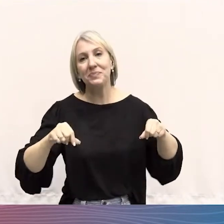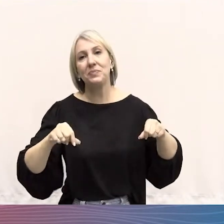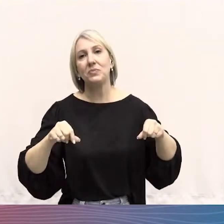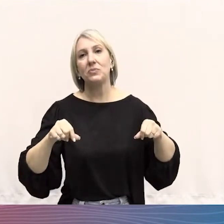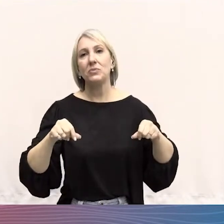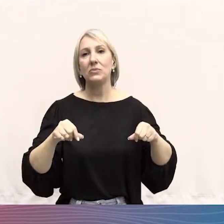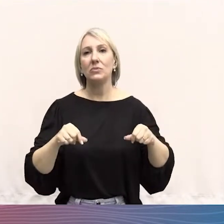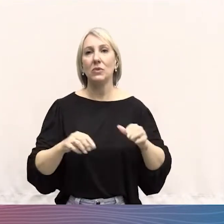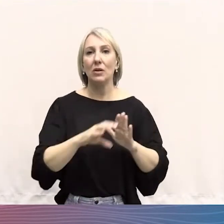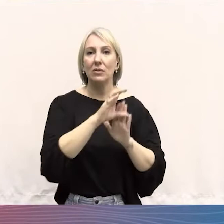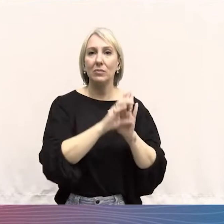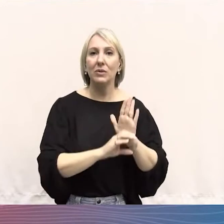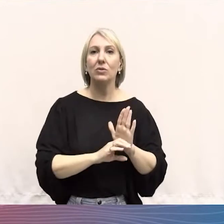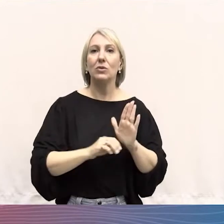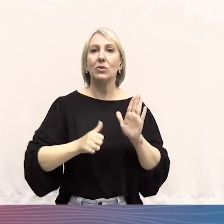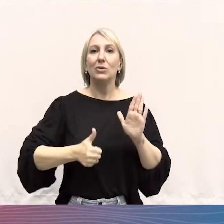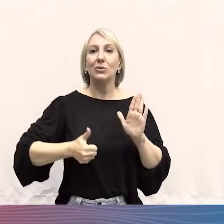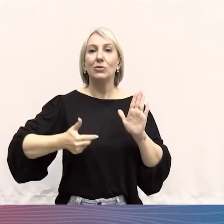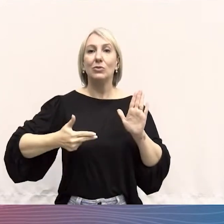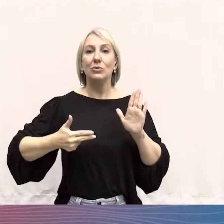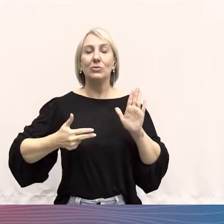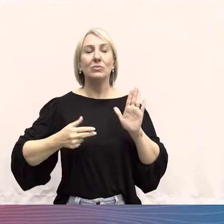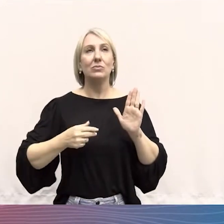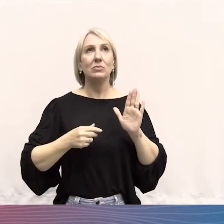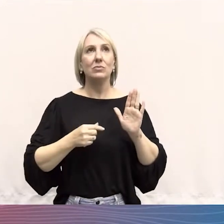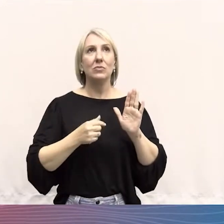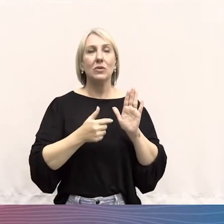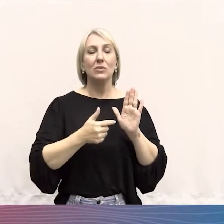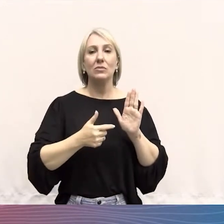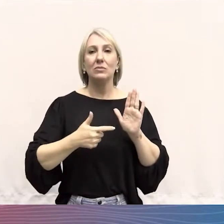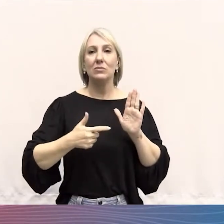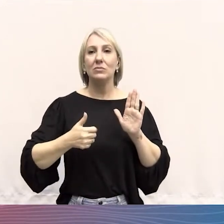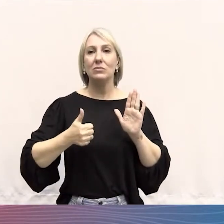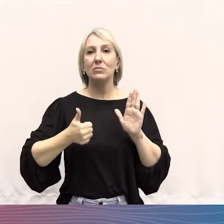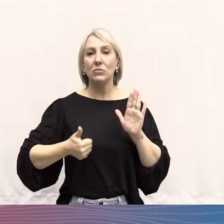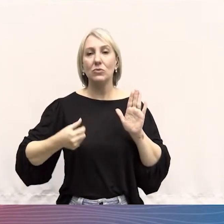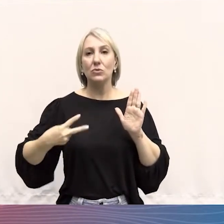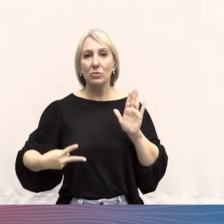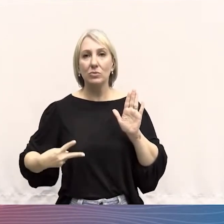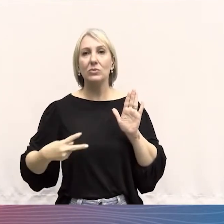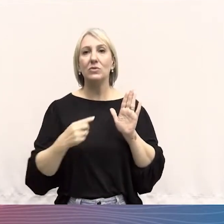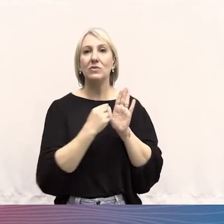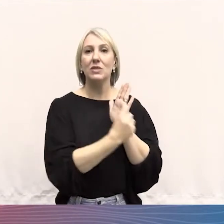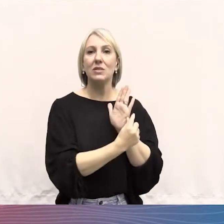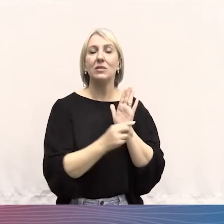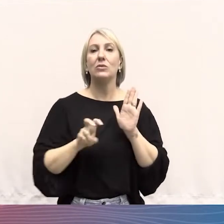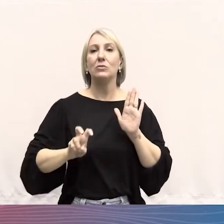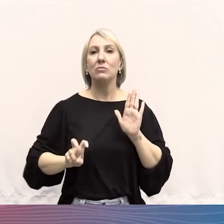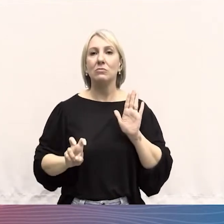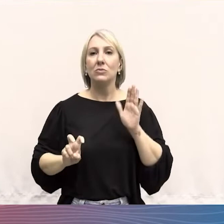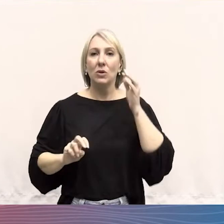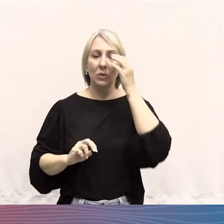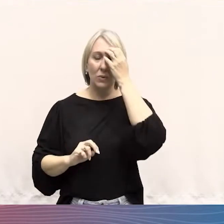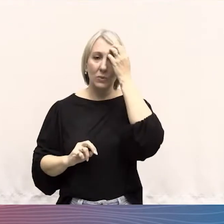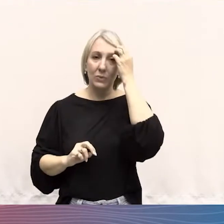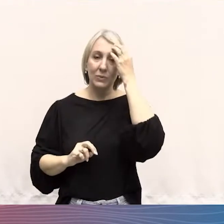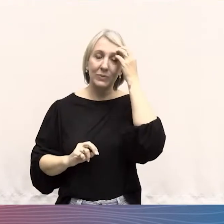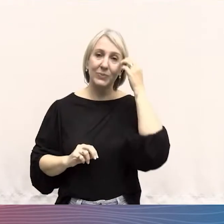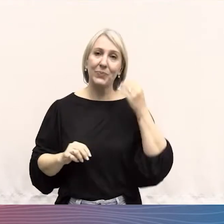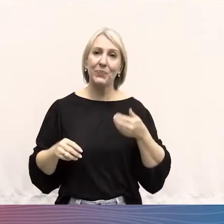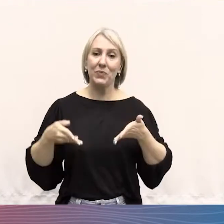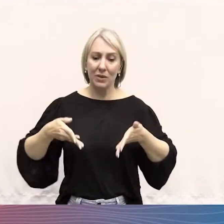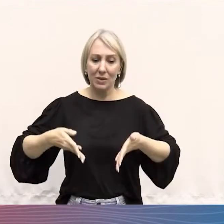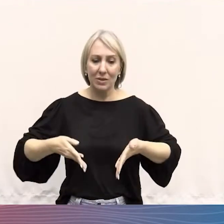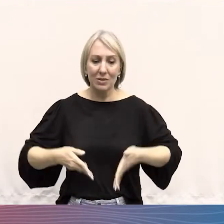também. Não é só Cristo, olha aqui, tem mais gente aqui, tá? Versículo 5: nasceu-lhe, pois,